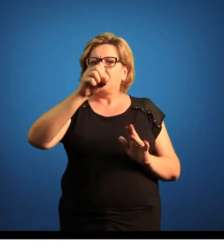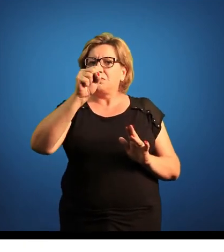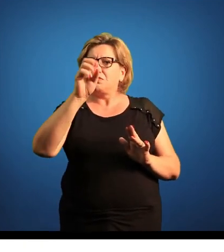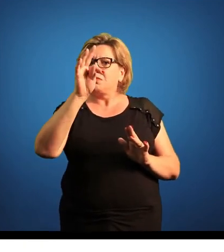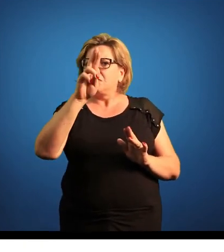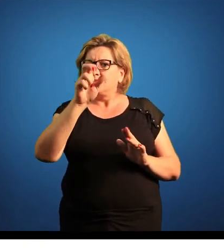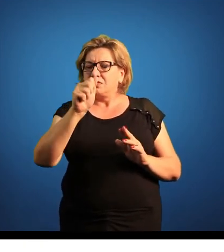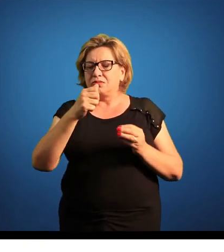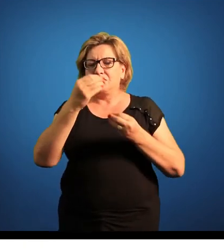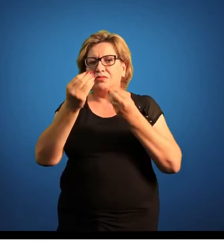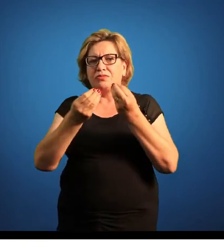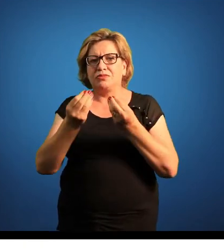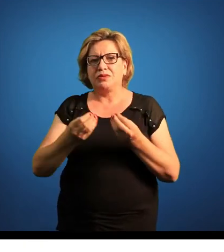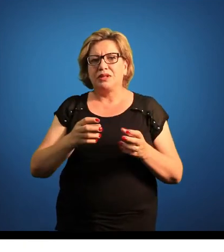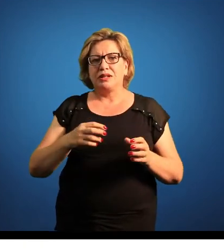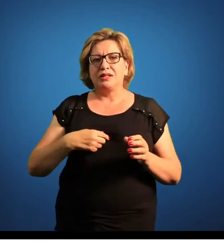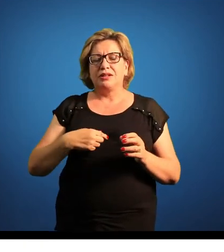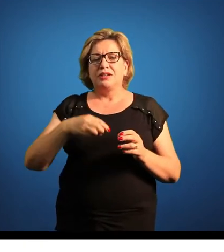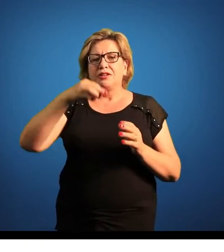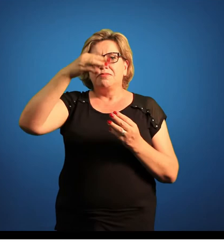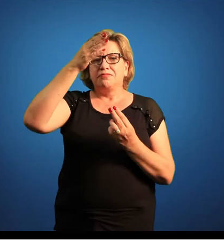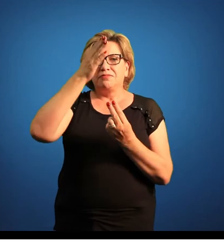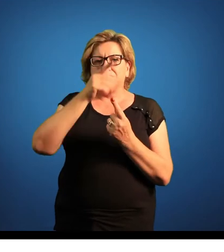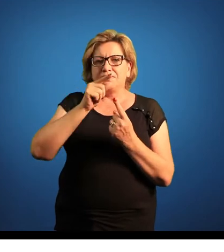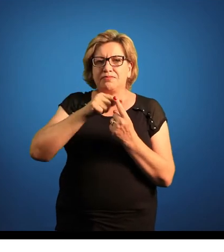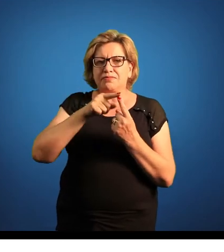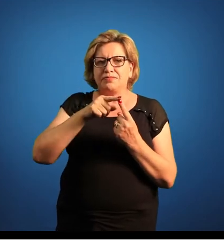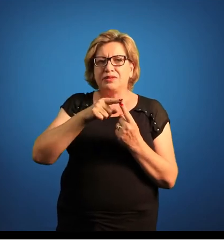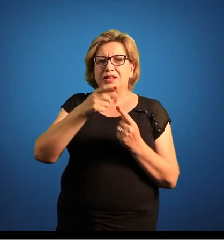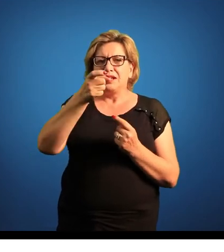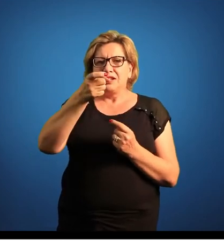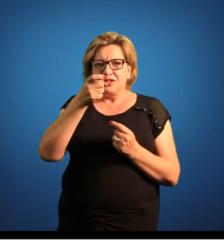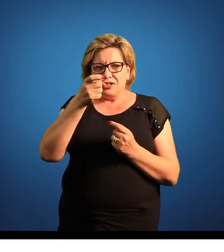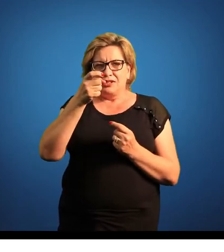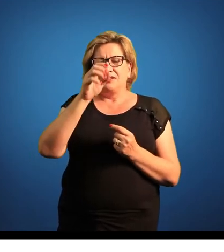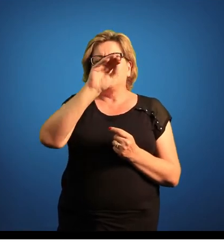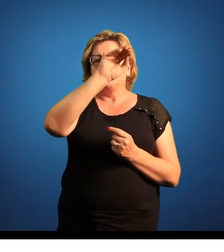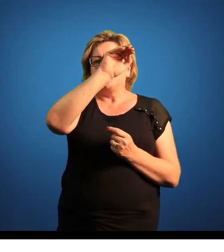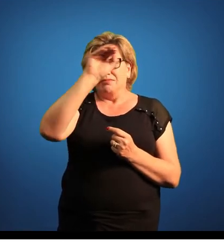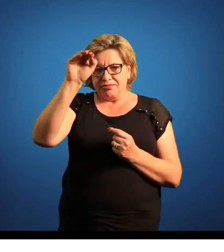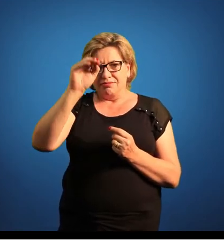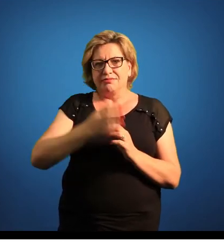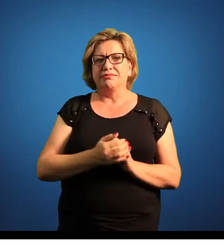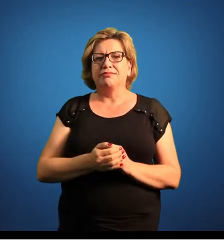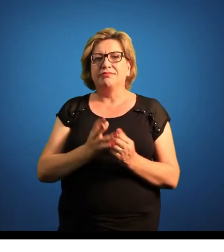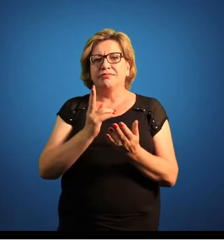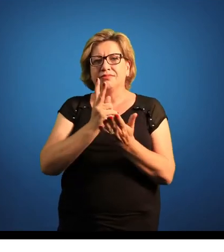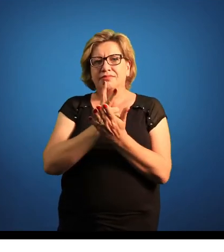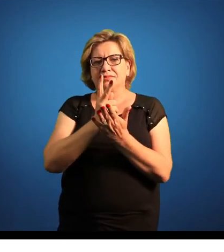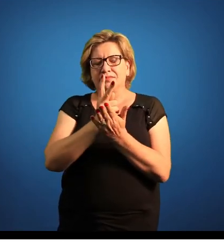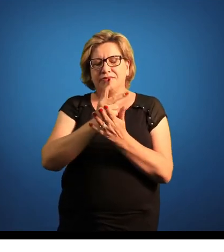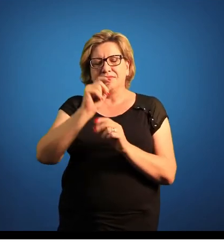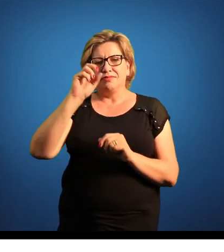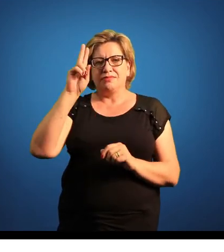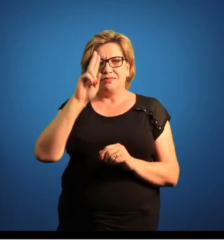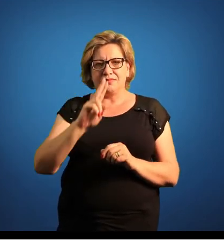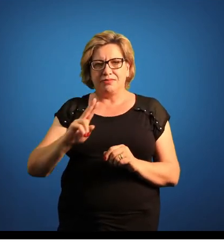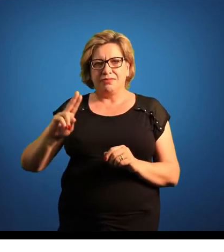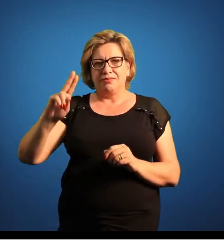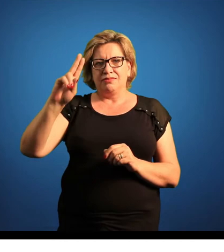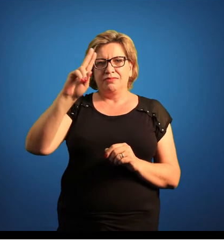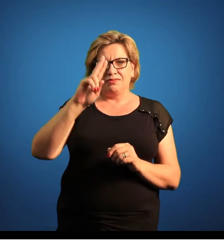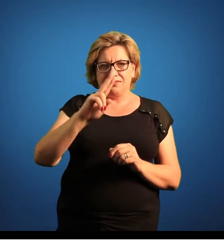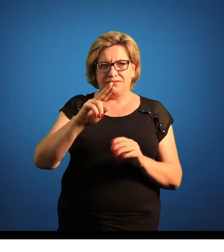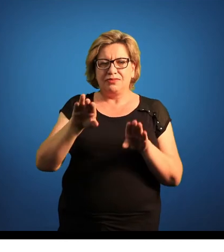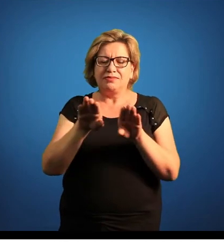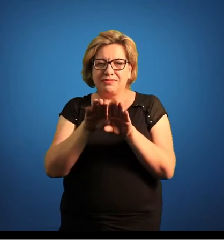uma população. No caso da média, é o nosso x barra, que é o símbolo que vocês vão encontrar até